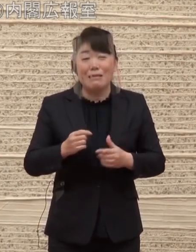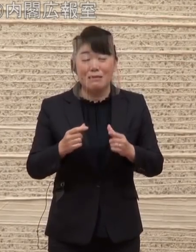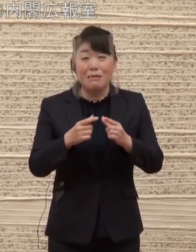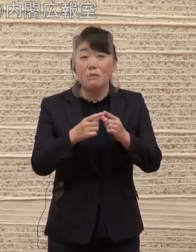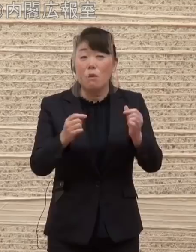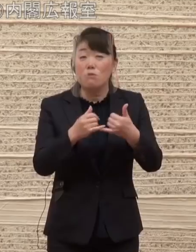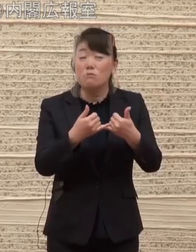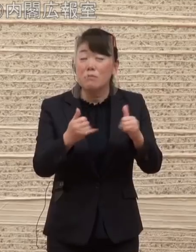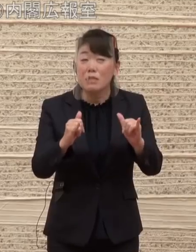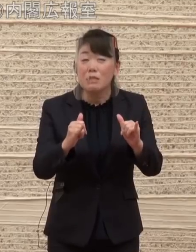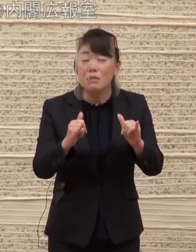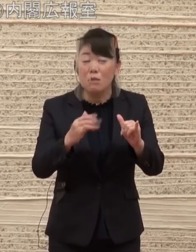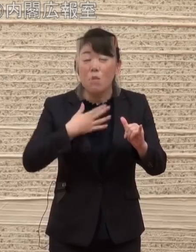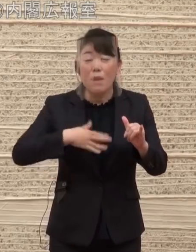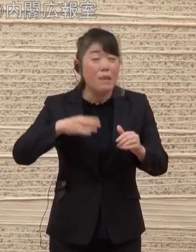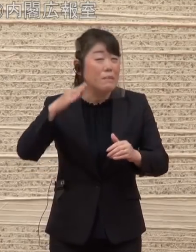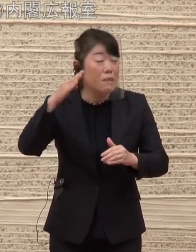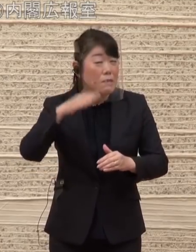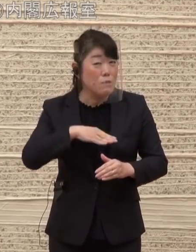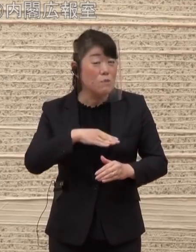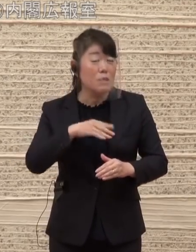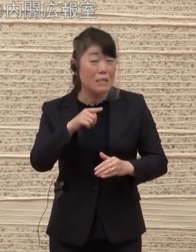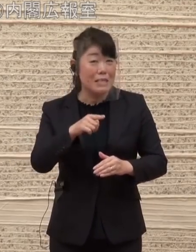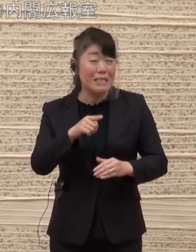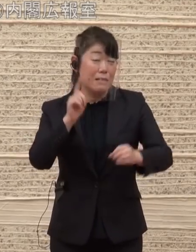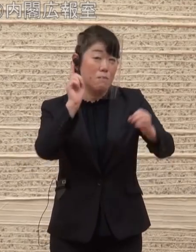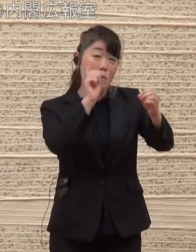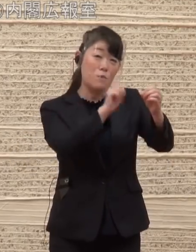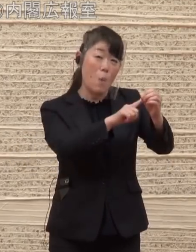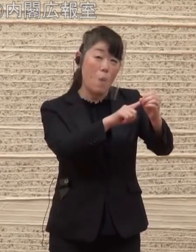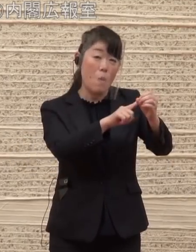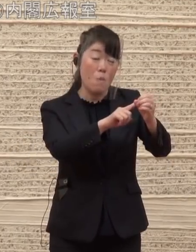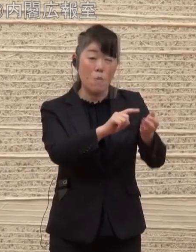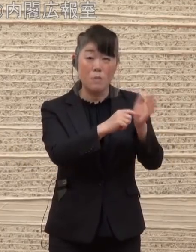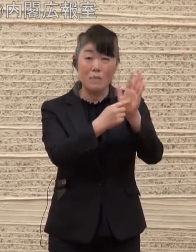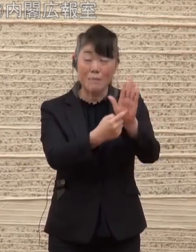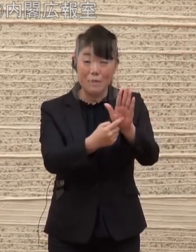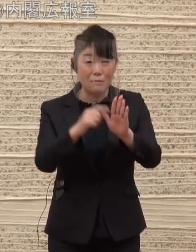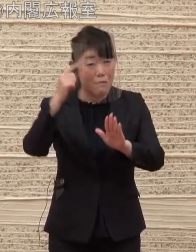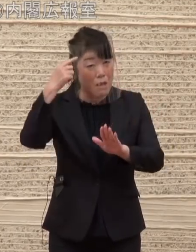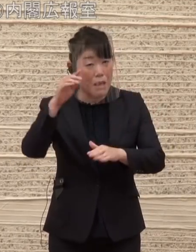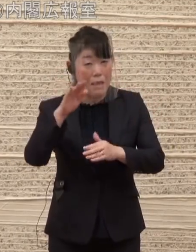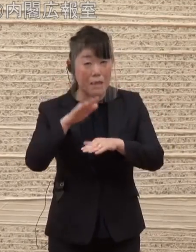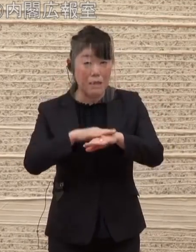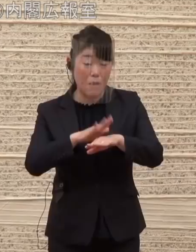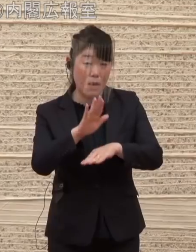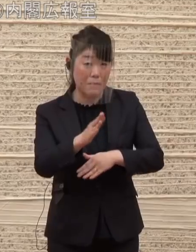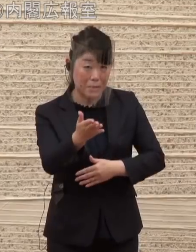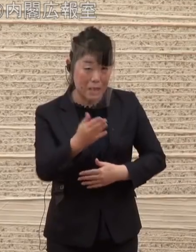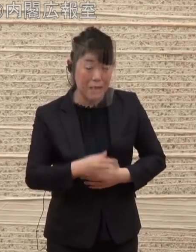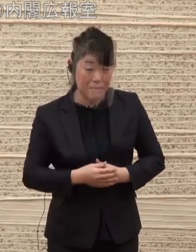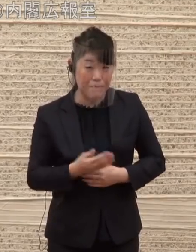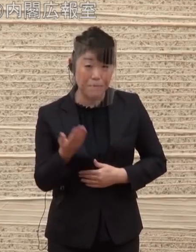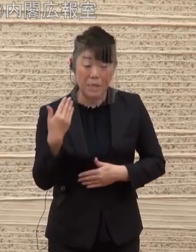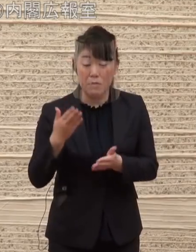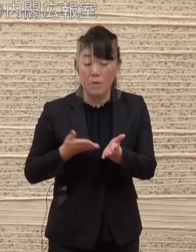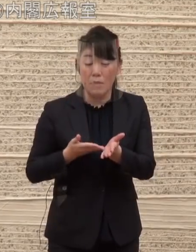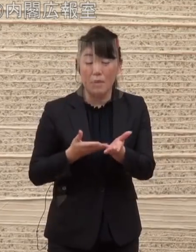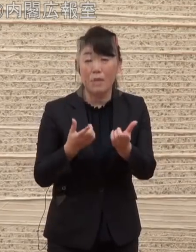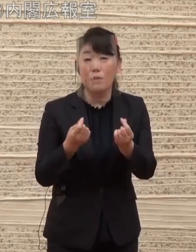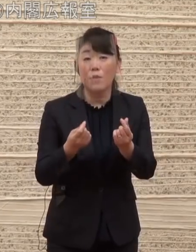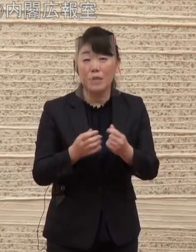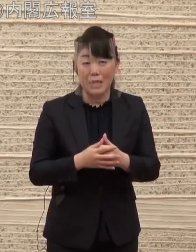目標接触制限についてですね示すお考えはありますでしょうかまた先ほど言及がありましたけども